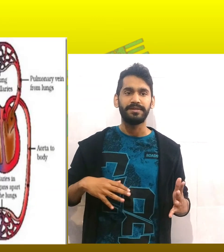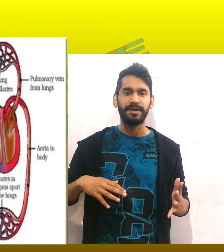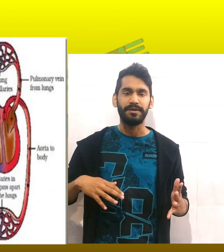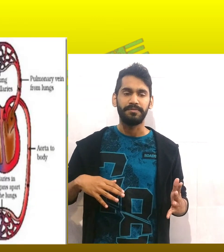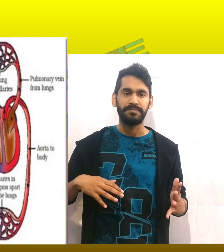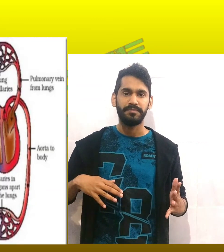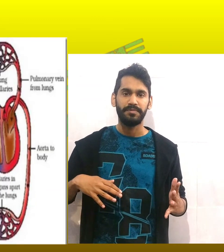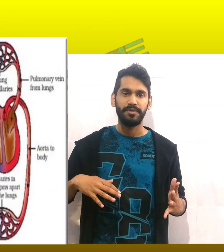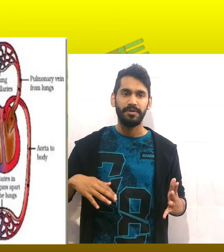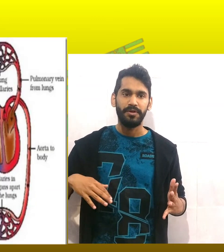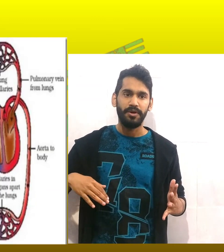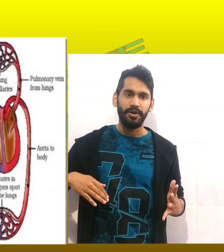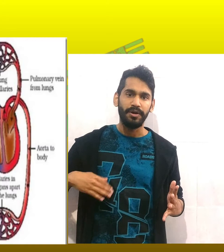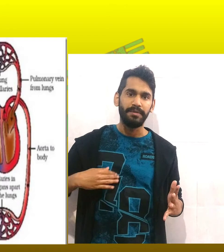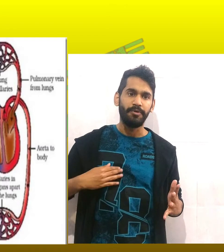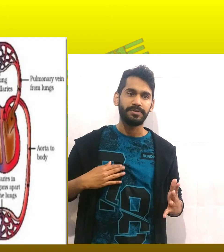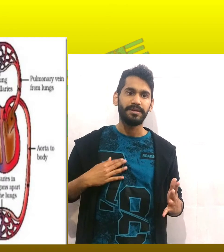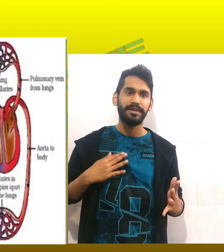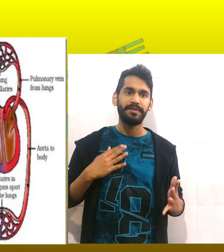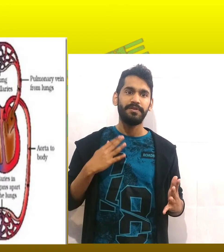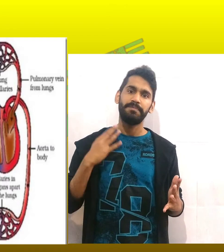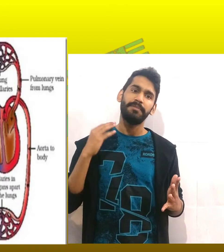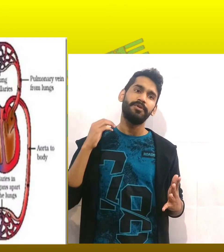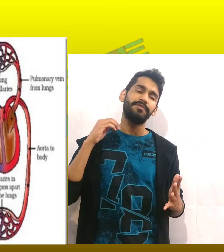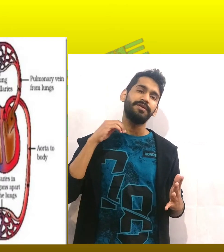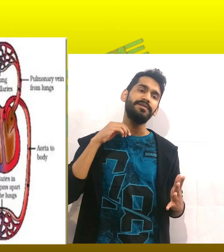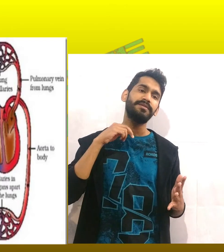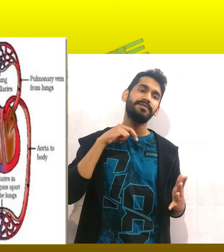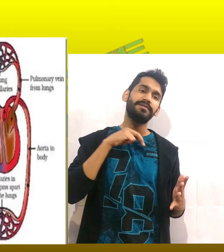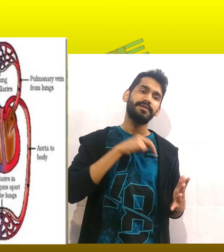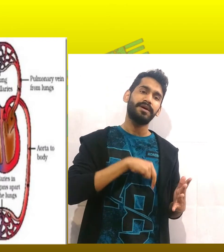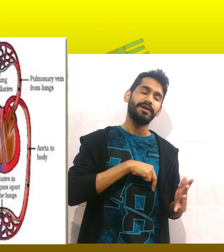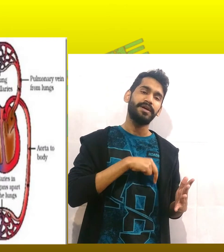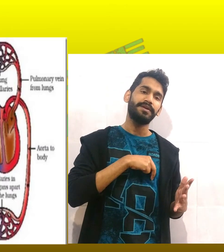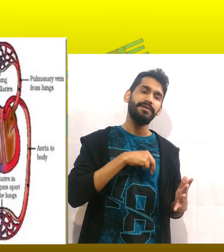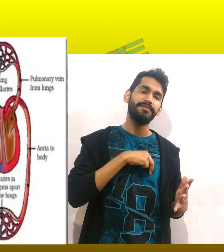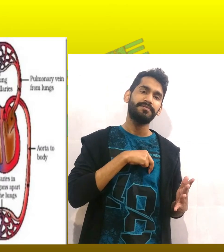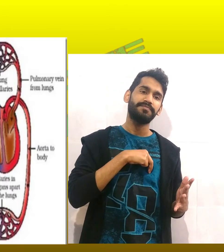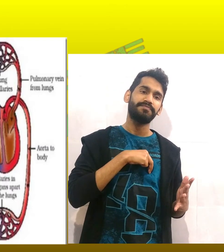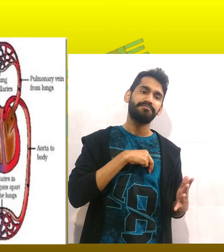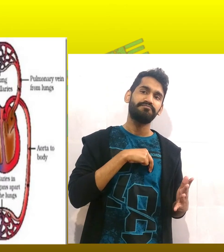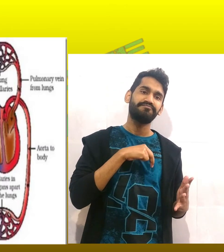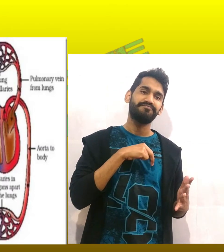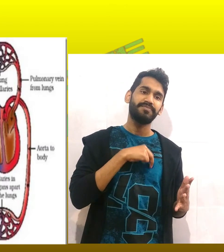ऑक्सीजन लेके जाएगा और ऑक्सीजन लेके फिर पल्मोनरी वेन कहाँ जाएगी?